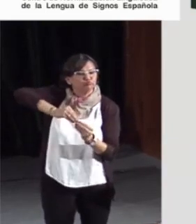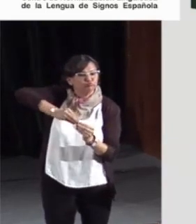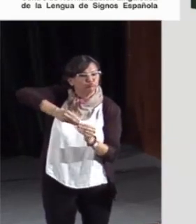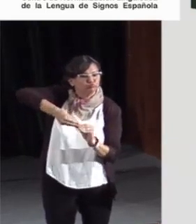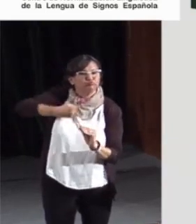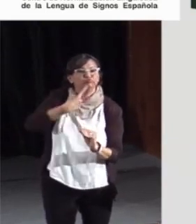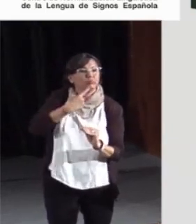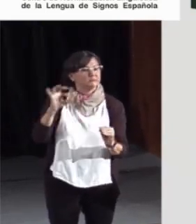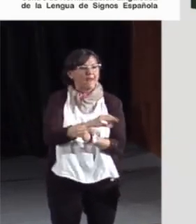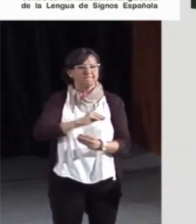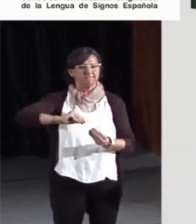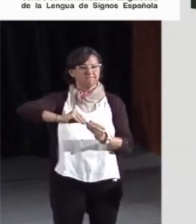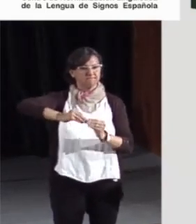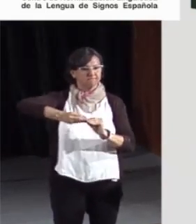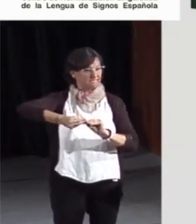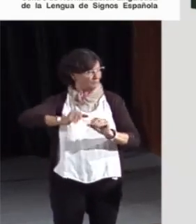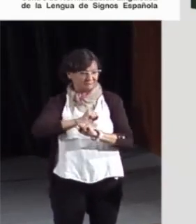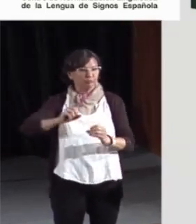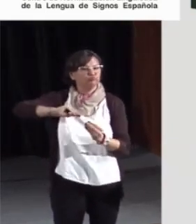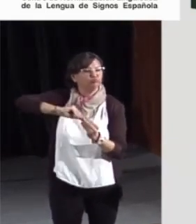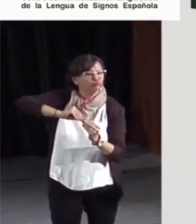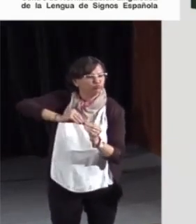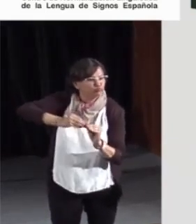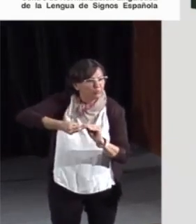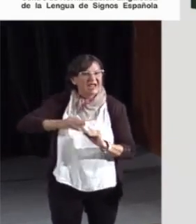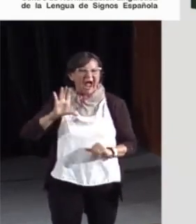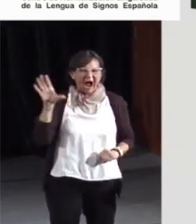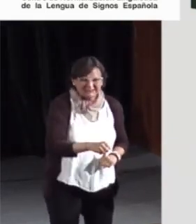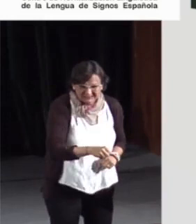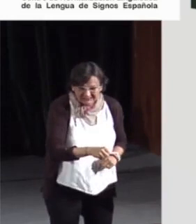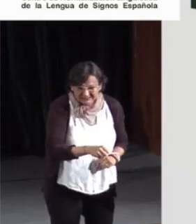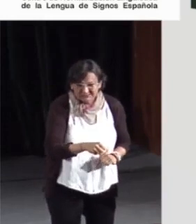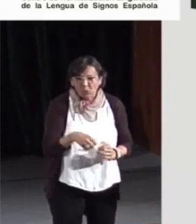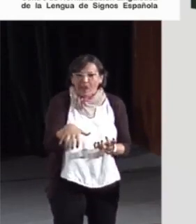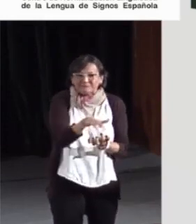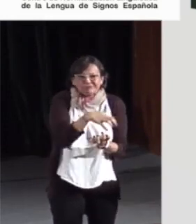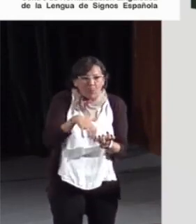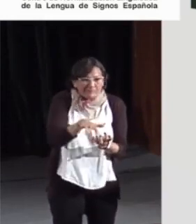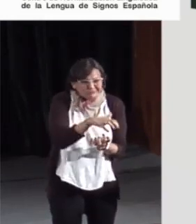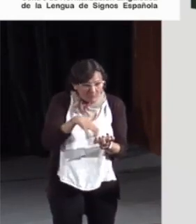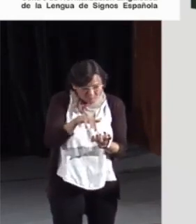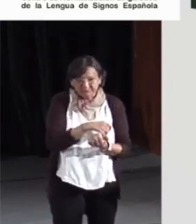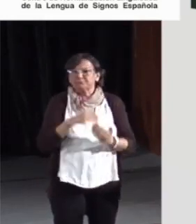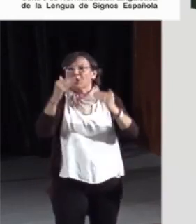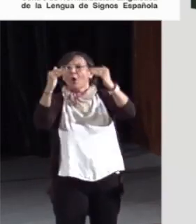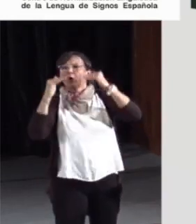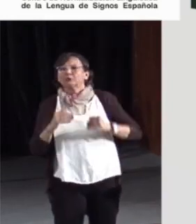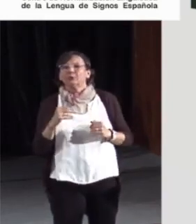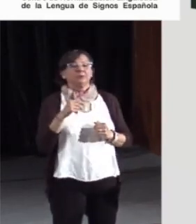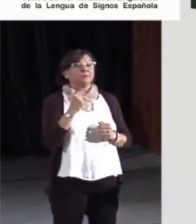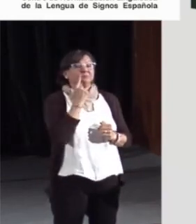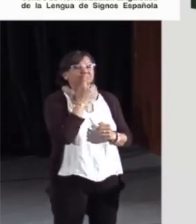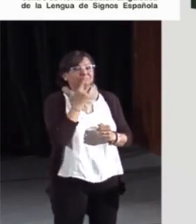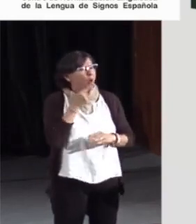se divide en varios. Los imitados, como por ejemplo el signo de un beso, que va acompañado de un componente bucal,